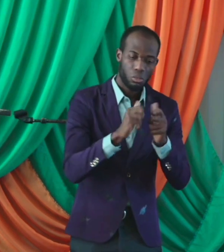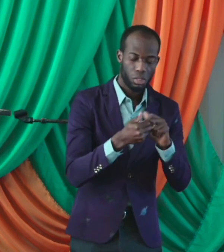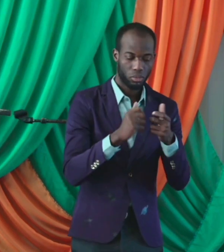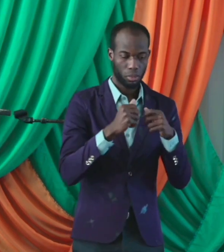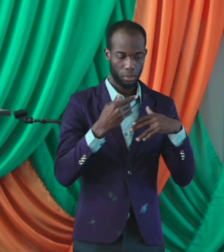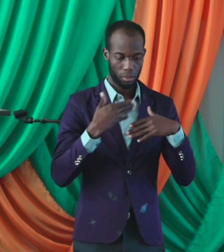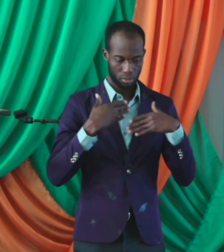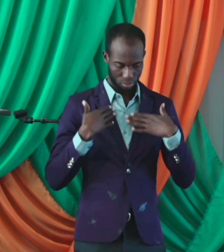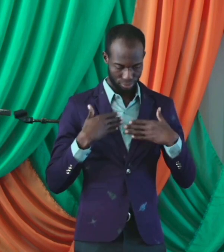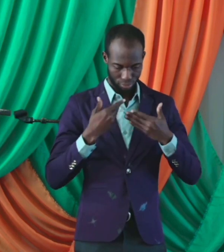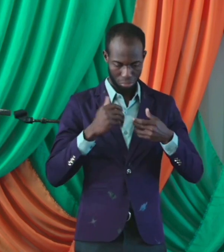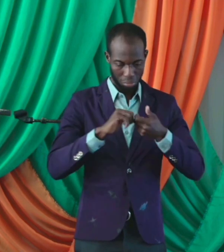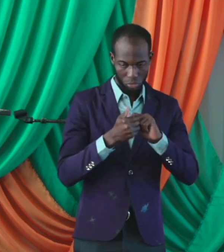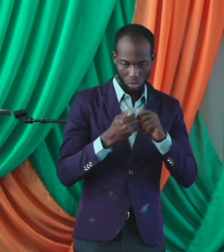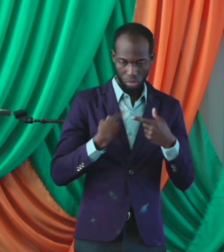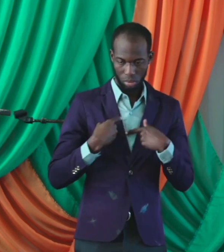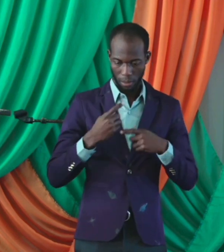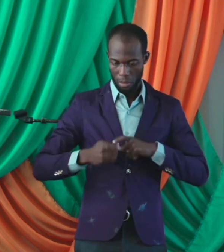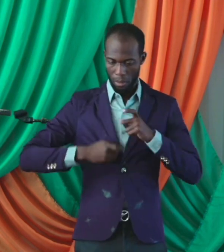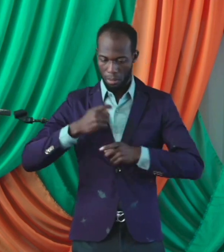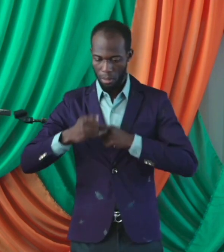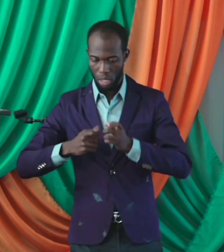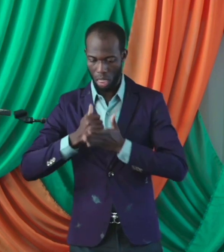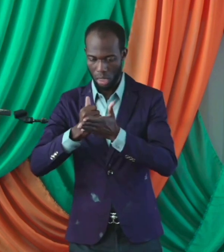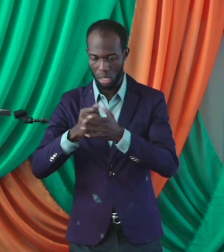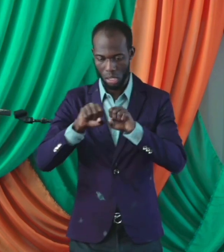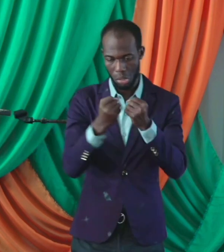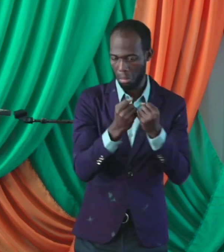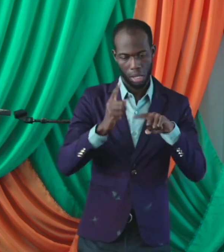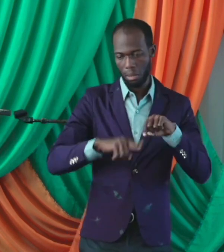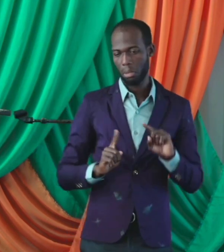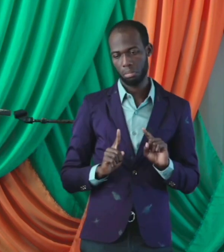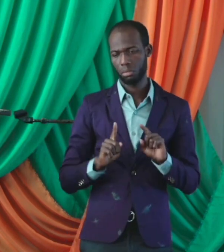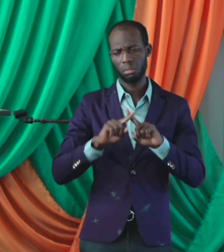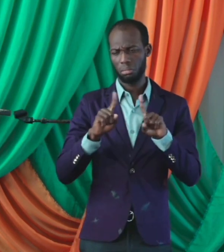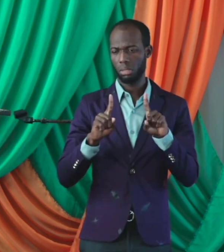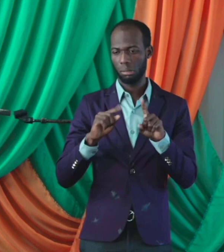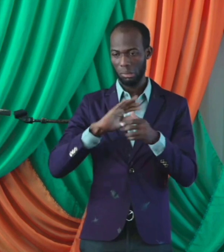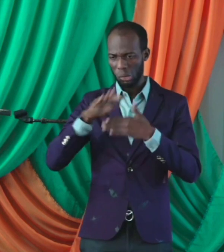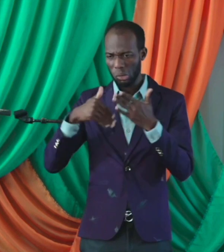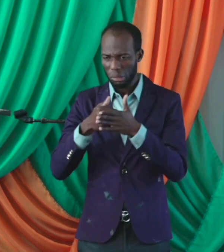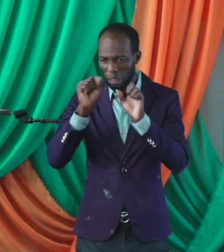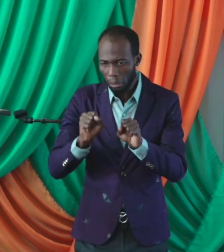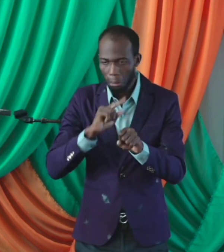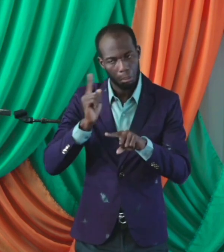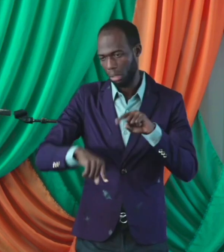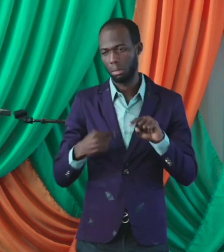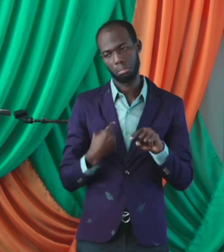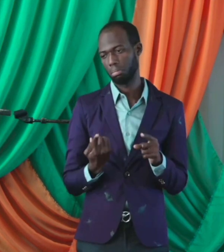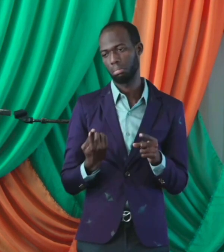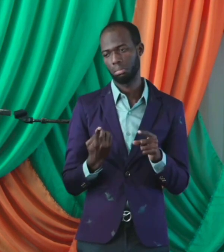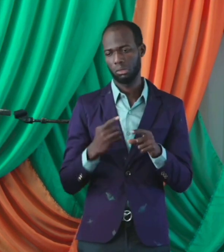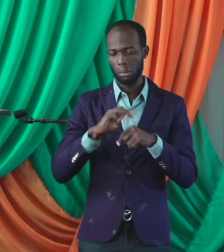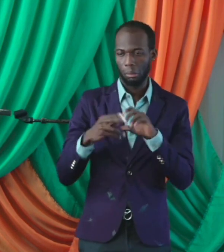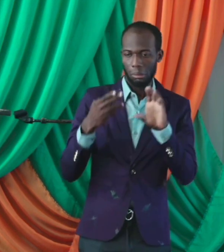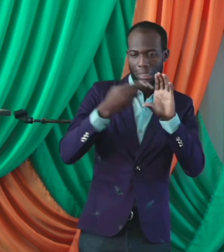de capacité pour faire une contribution dans la société, dans tout ça qu'on fait. Ils ne sont pas qu'à faire tout le bagaille. Okay. Ils ne